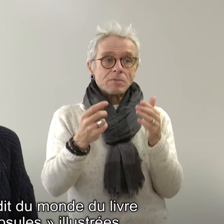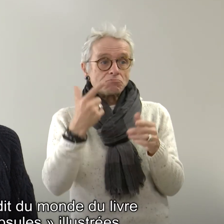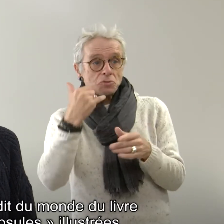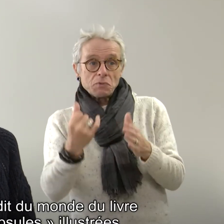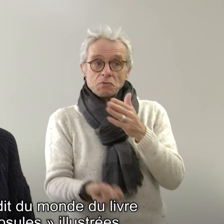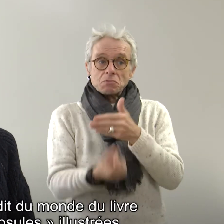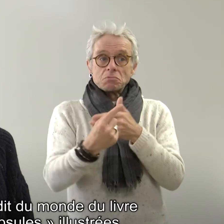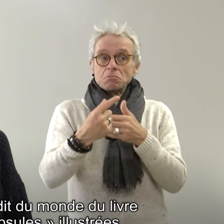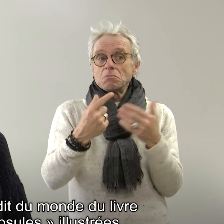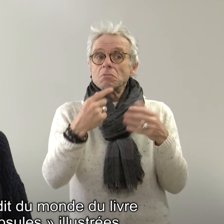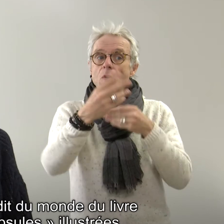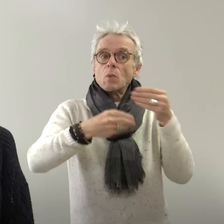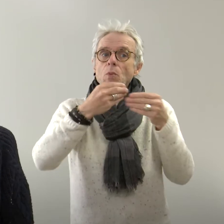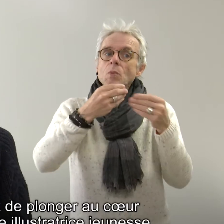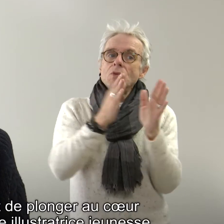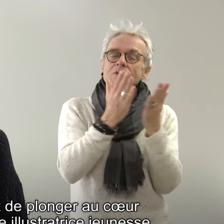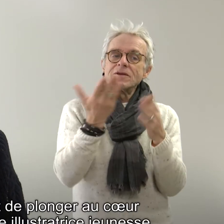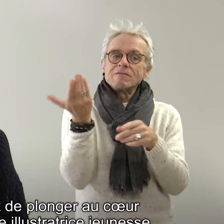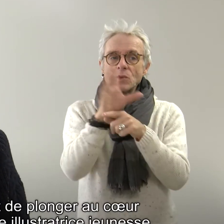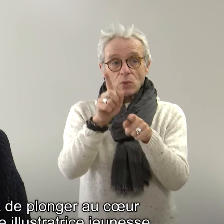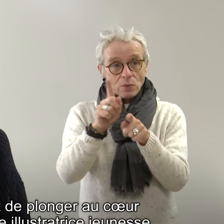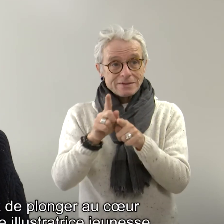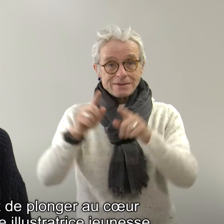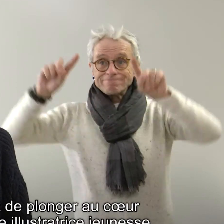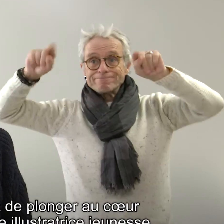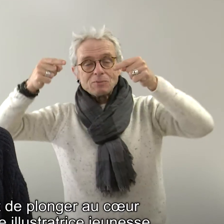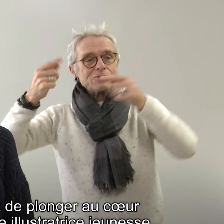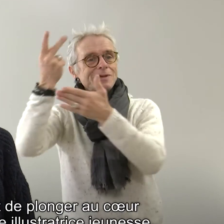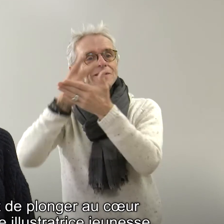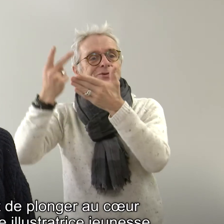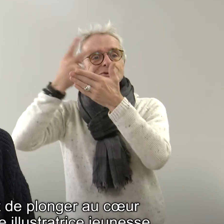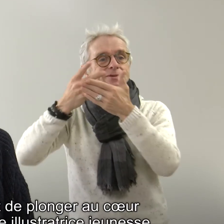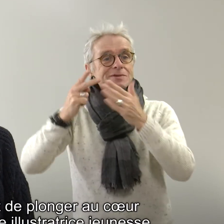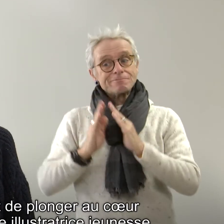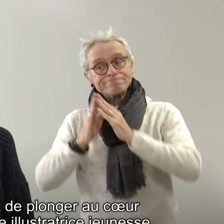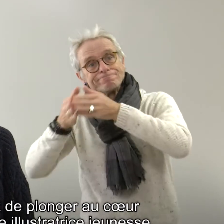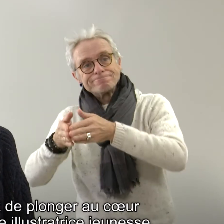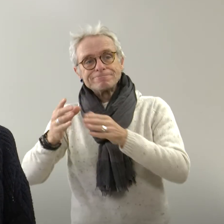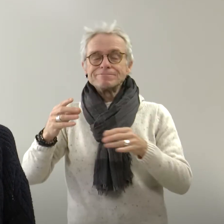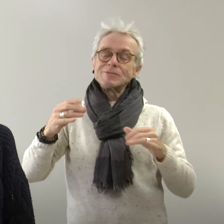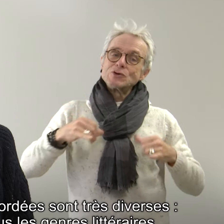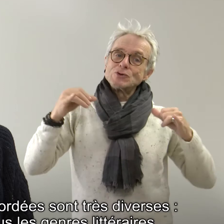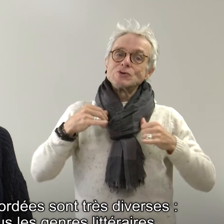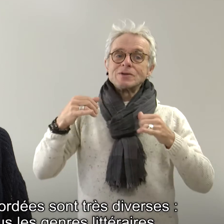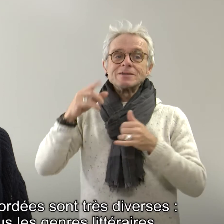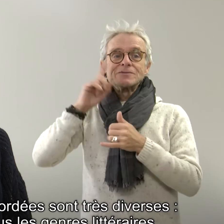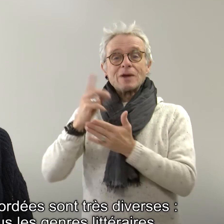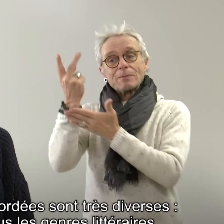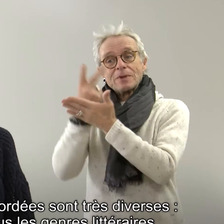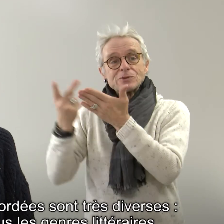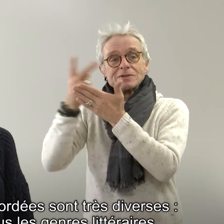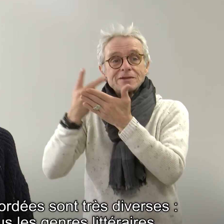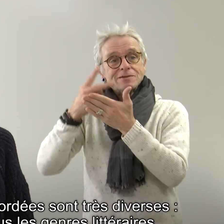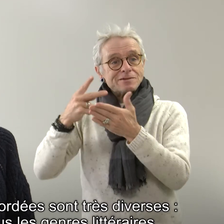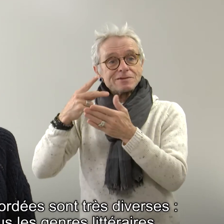et puis des capsules illustrée aussi qui permettent de plonger au coeur de l'univers d'une illustratrice jeunesse donc les thématiques